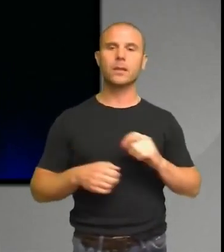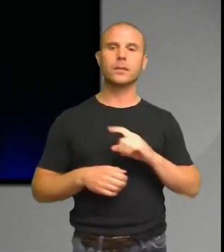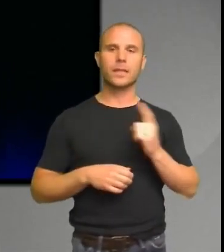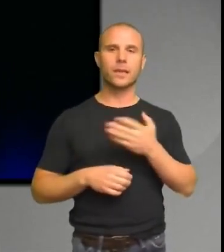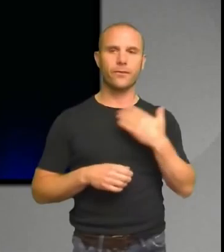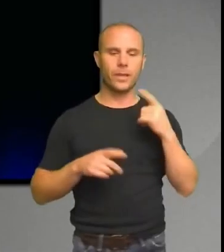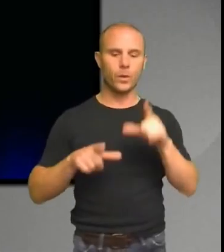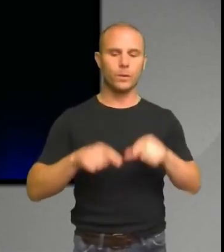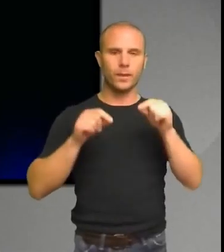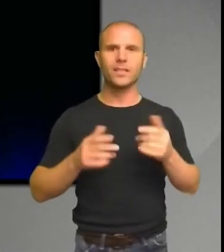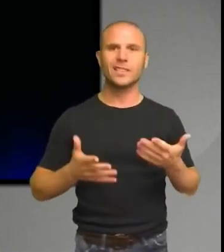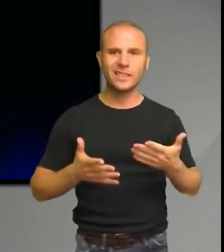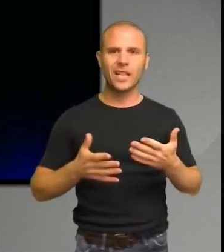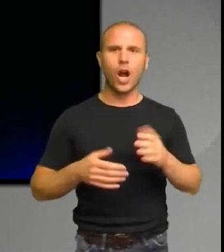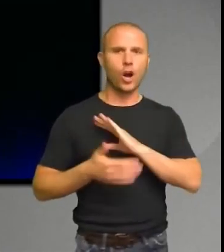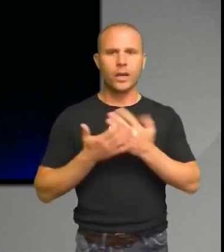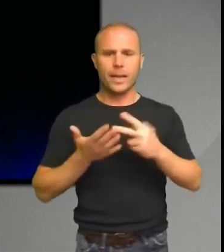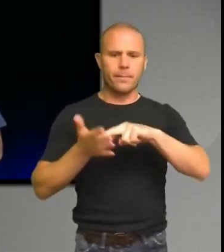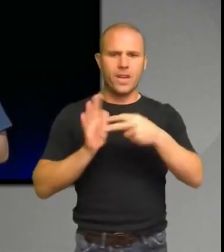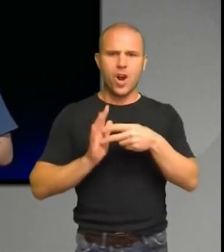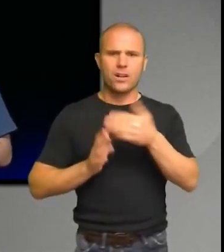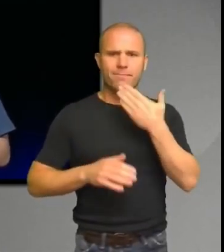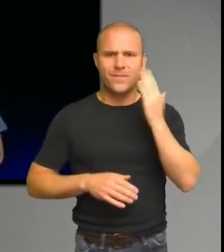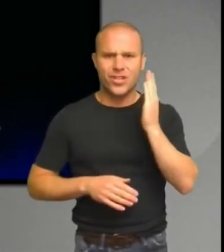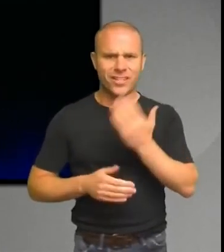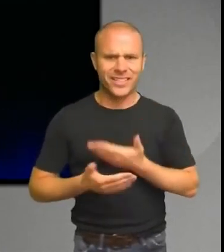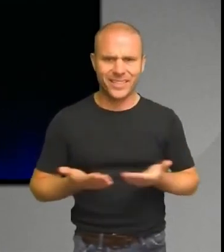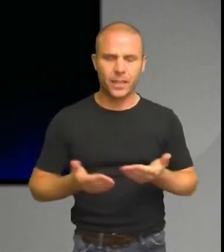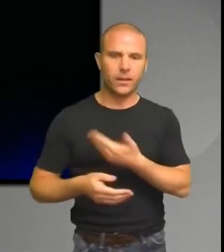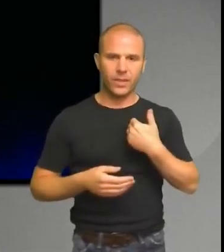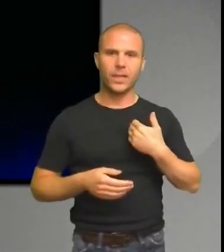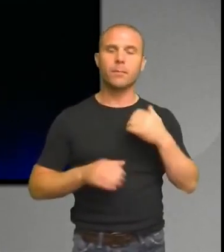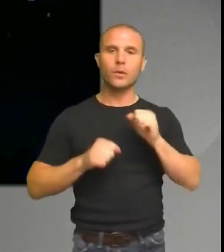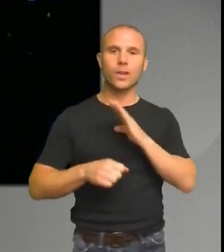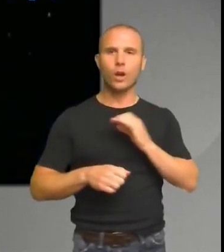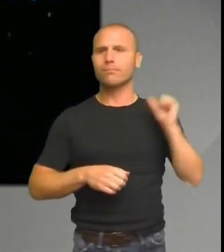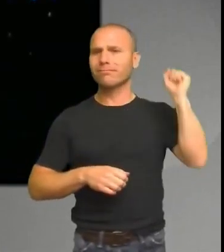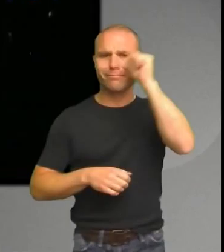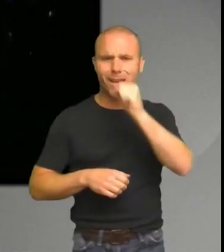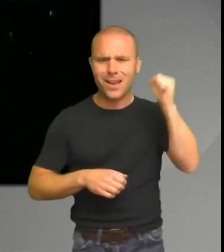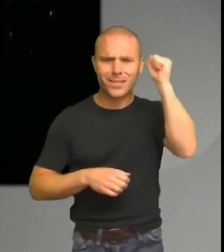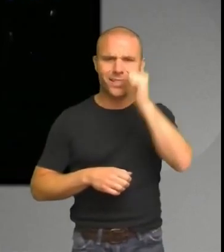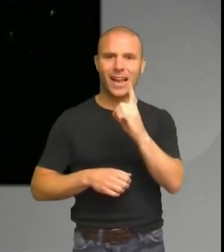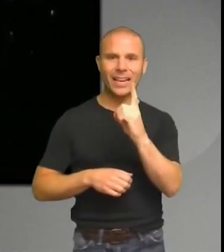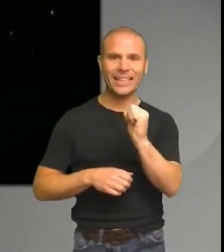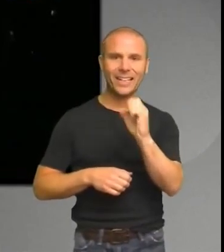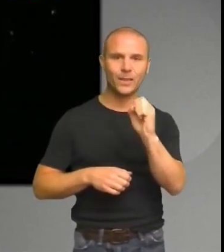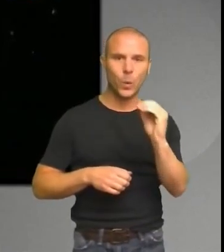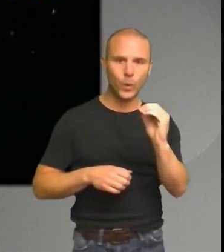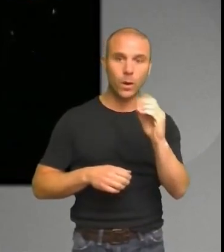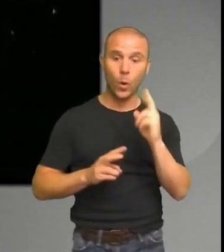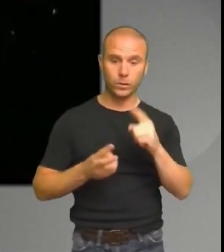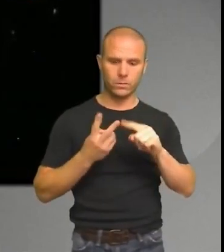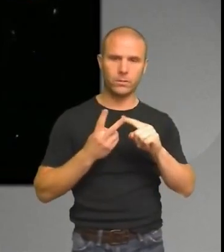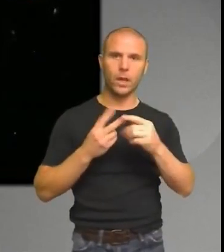vi märkte bristerna i våran plan. Jag menar, vi skulle behöva en jäkla massa Lego. Och vi behövde en dator också. För jag menar,